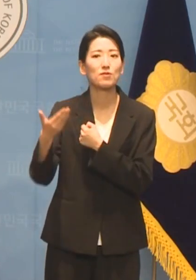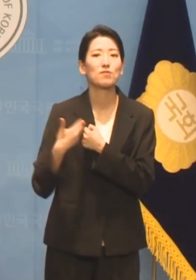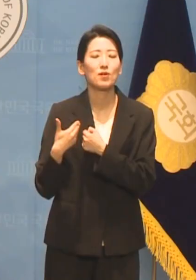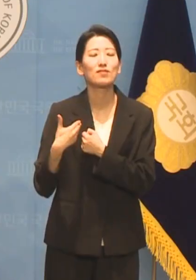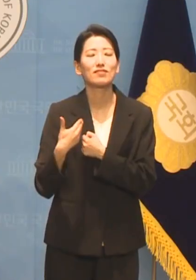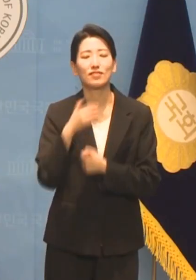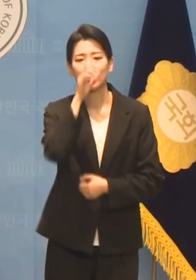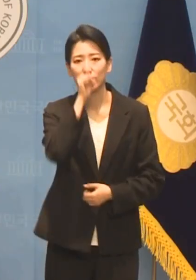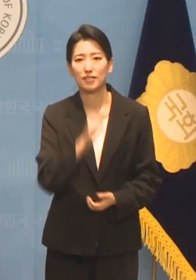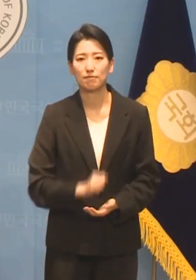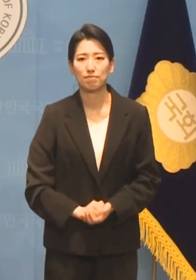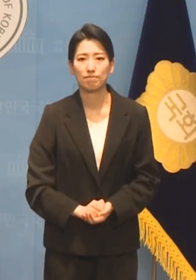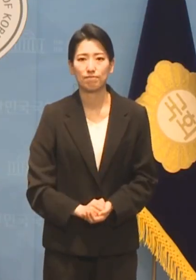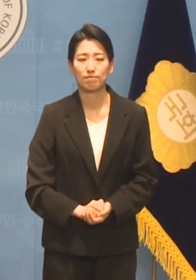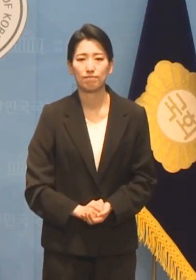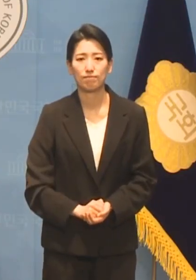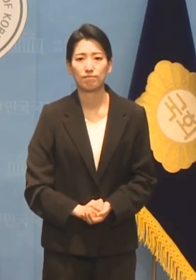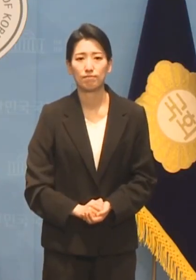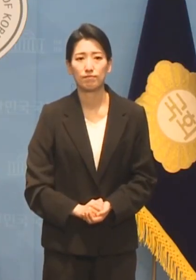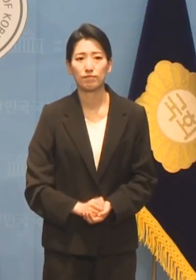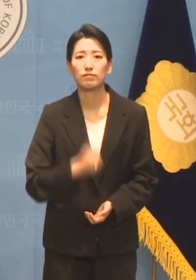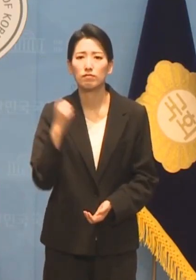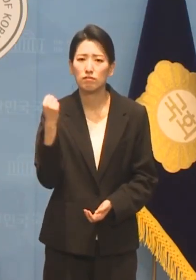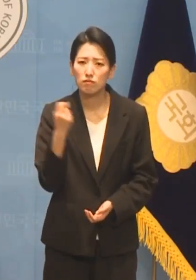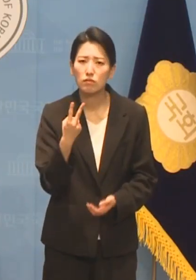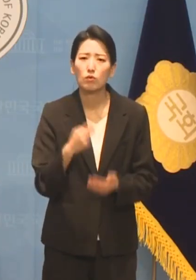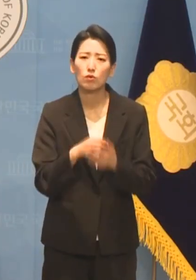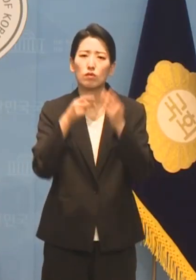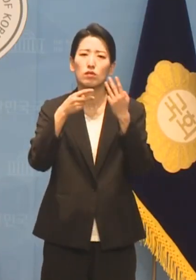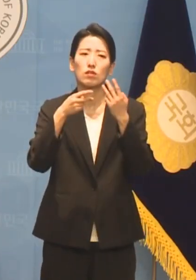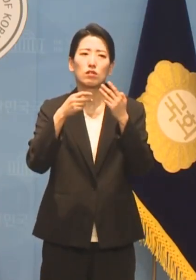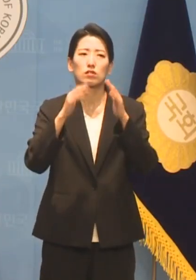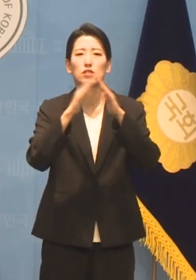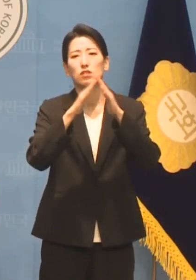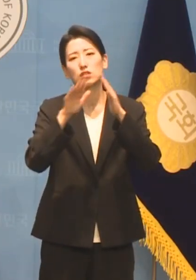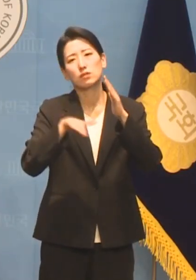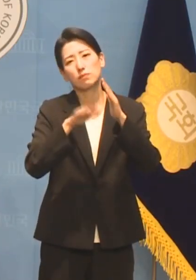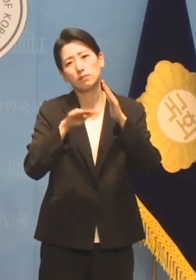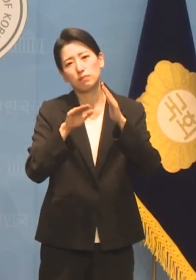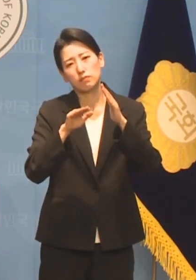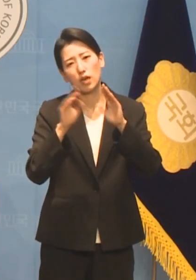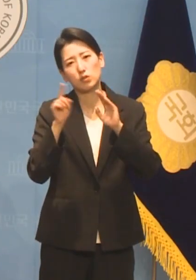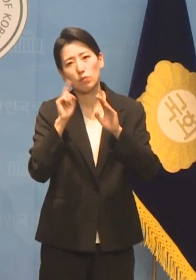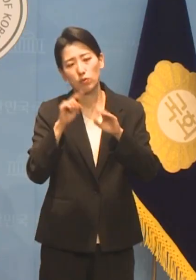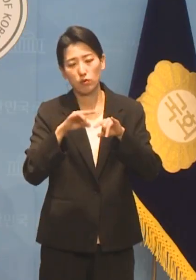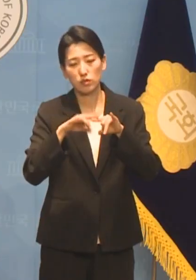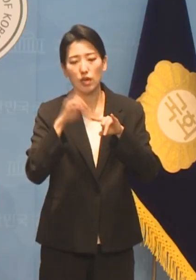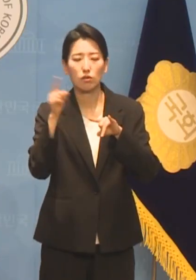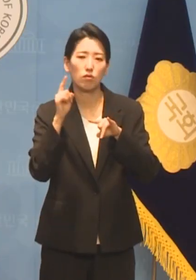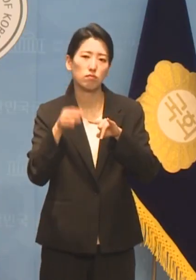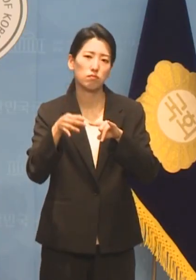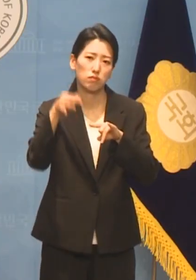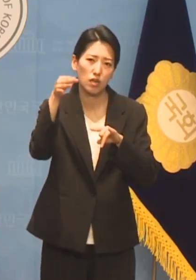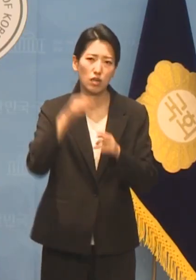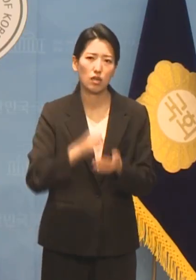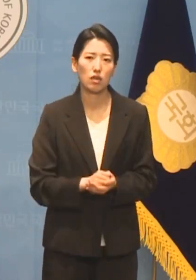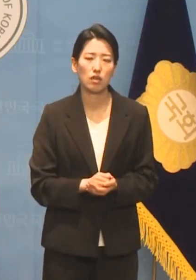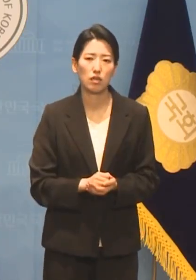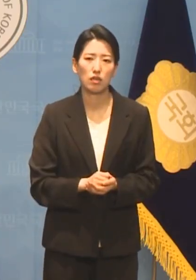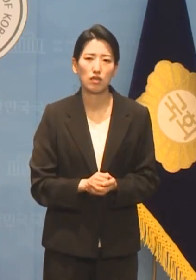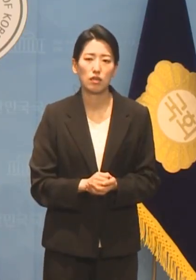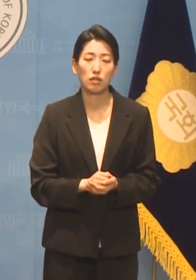가계부담 확 낮추겠습니다. 3대 부담, 에너지 공급 위해서 SMR 원전